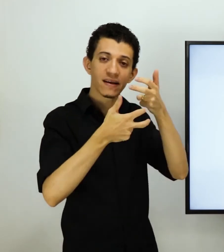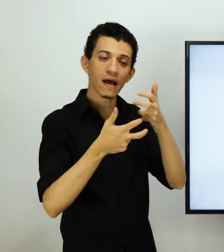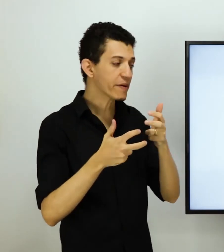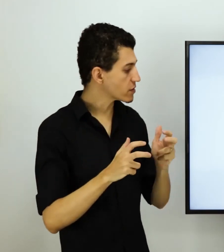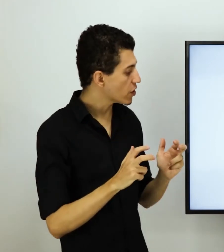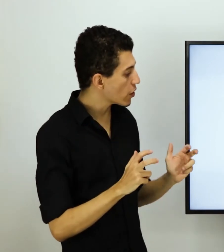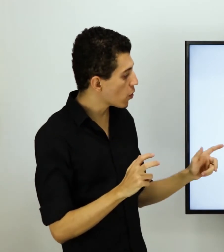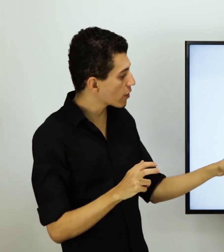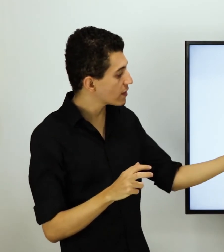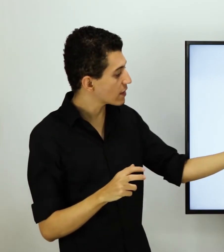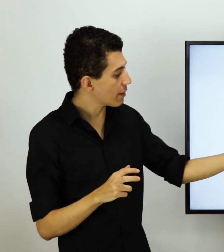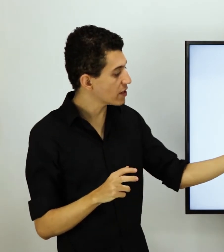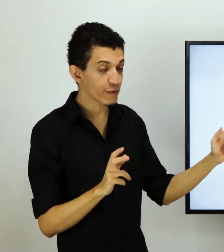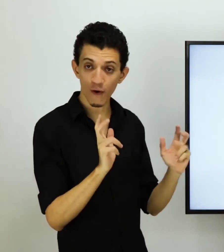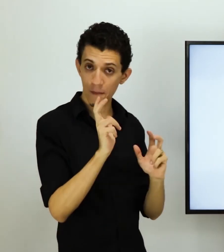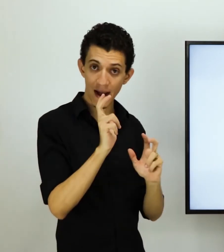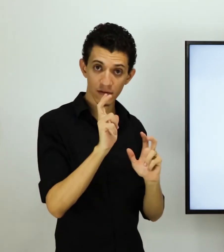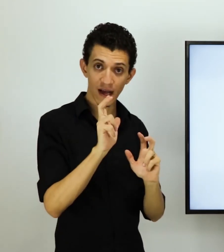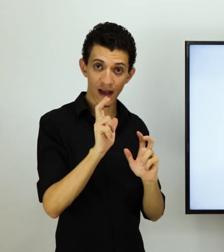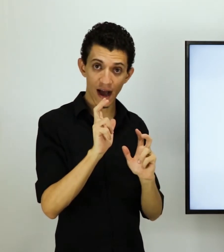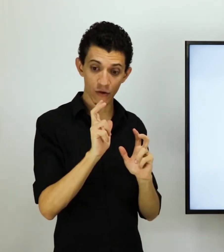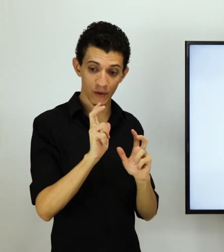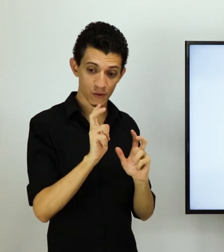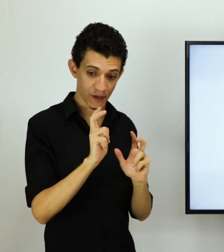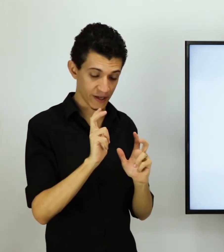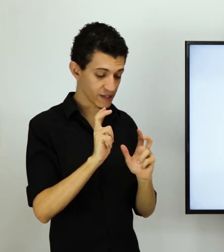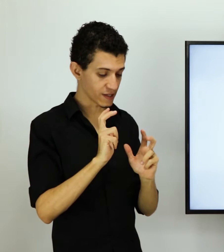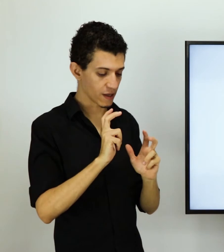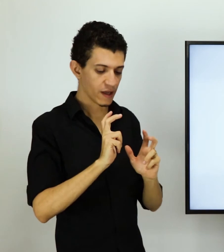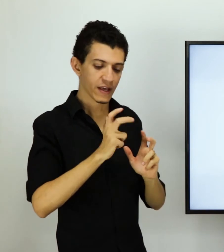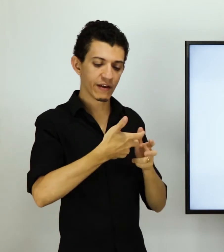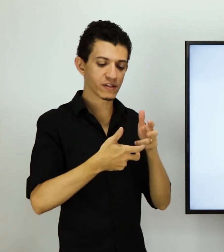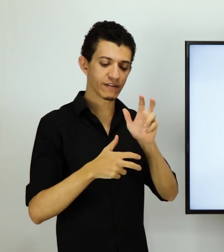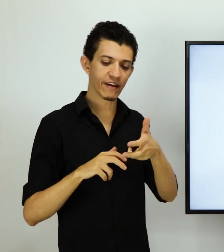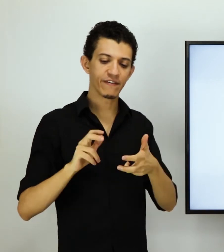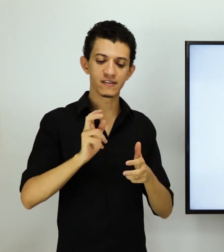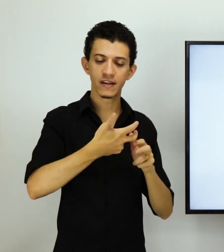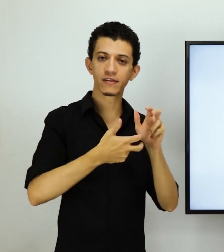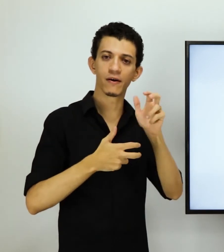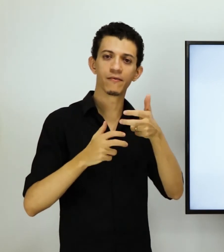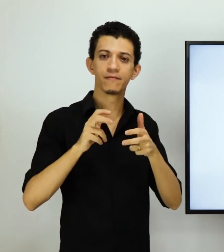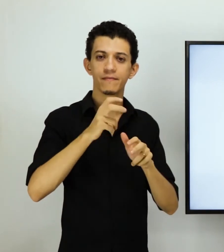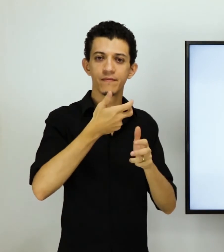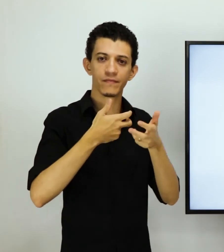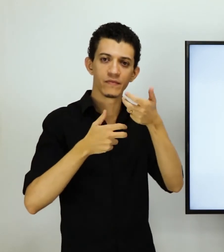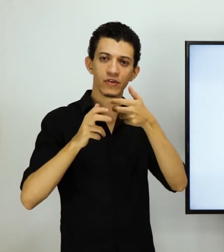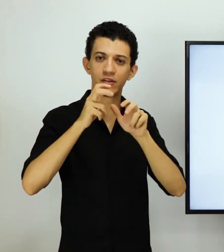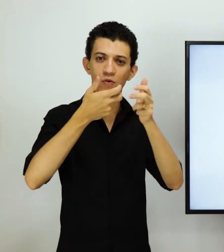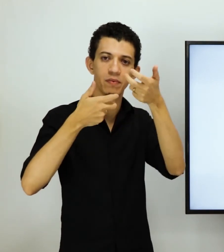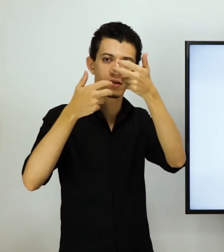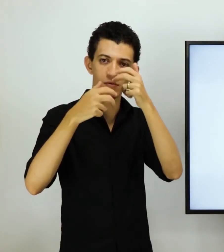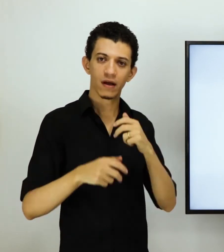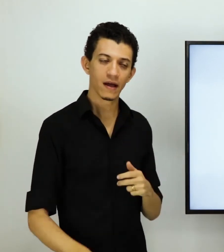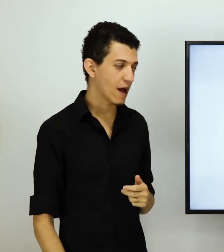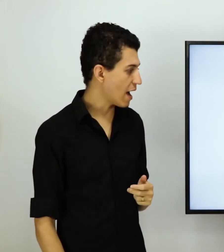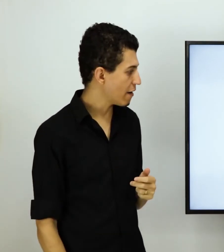Percebe que é um sinal icônico, é exatamente o formato da garra do bicho preguiça que você vai fazer então, de ele subindo na